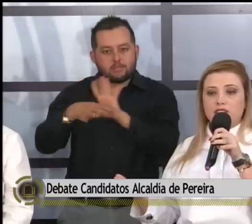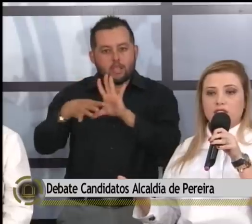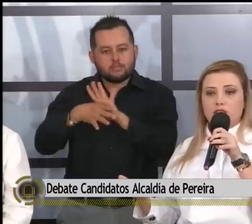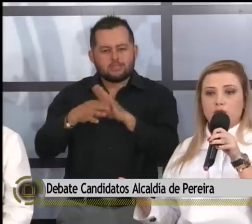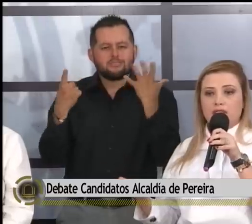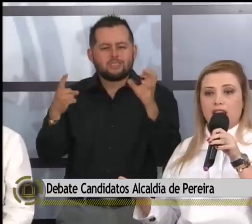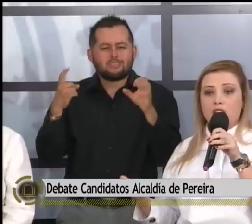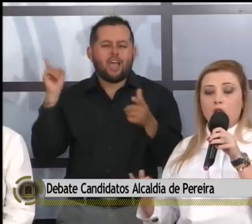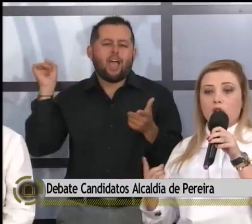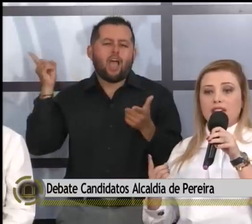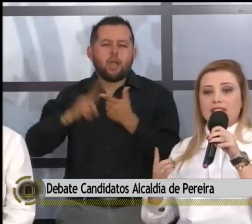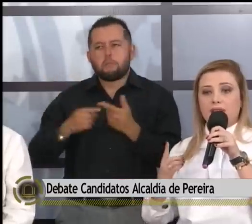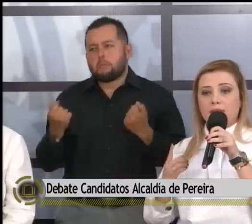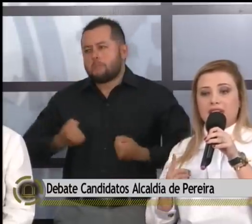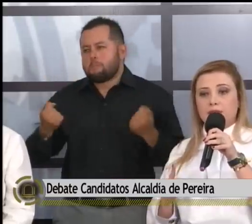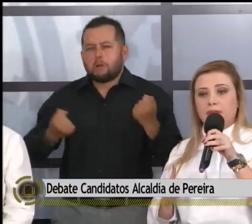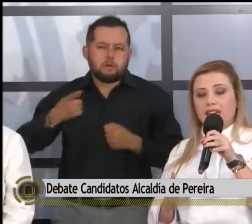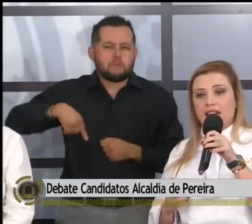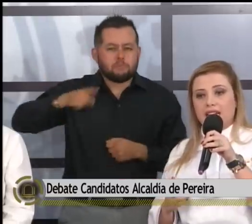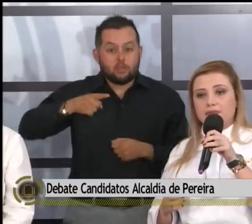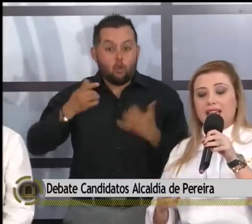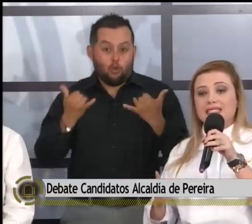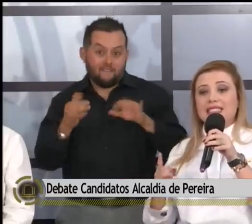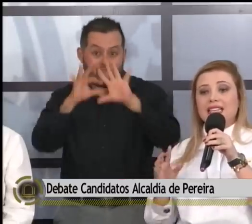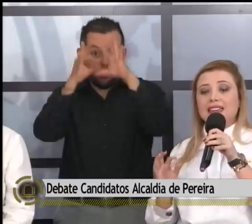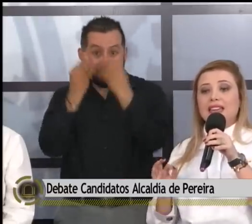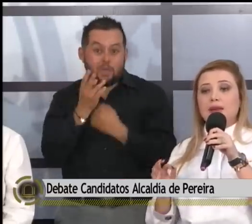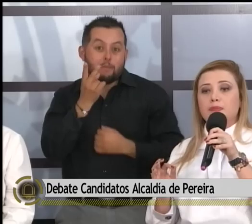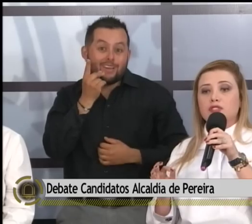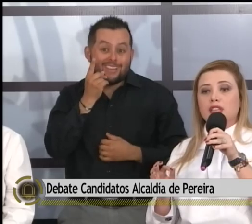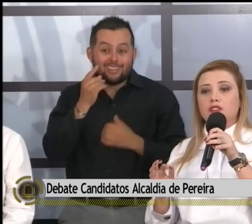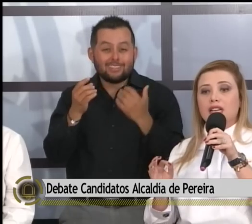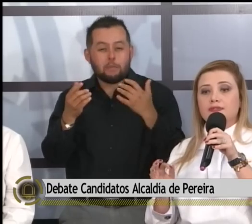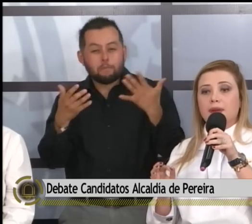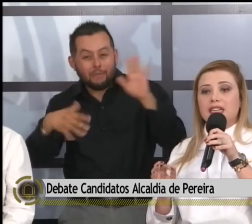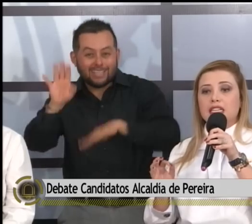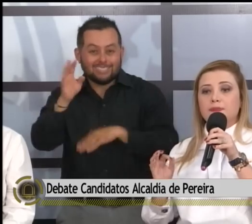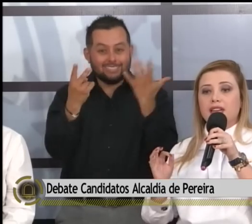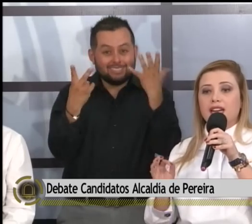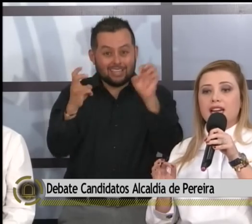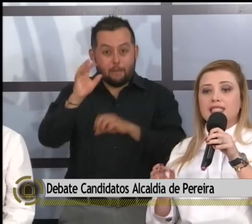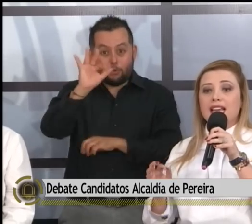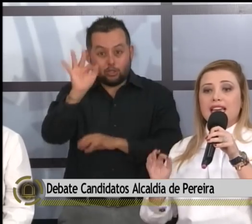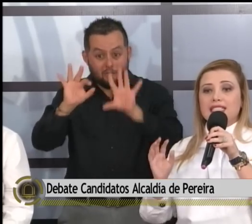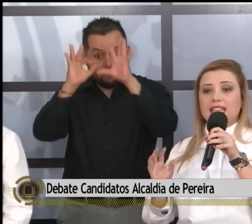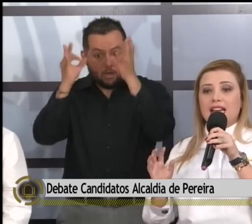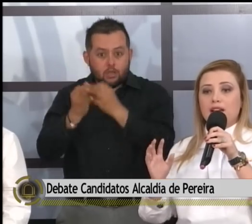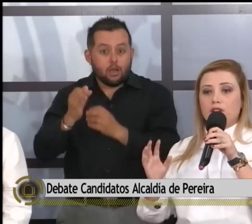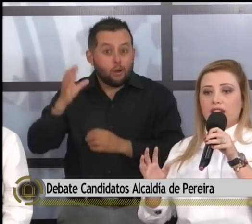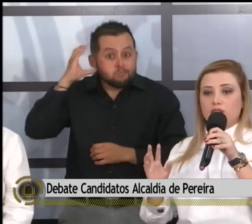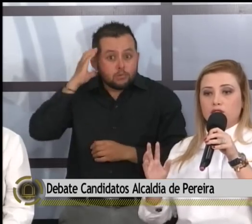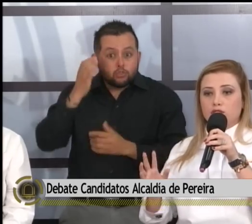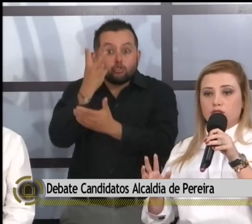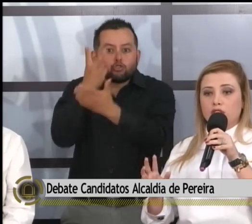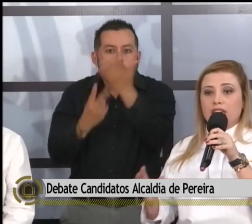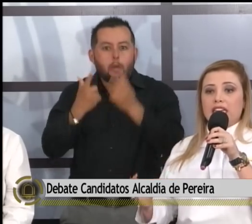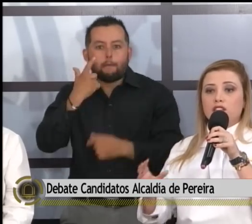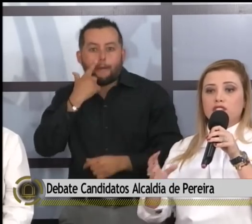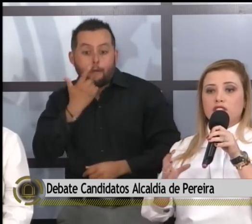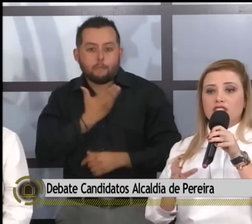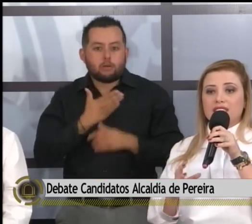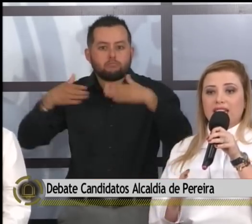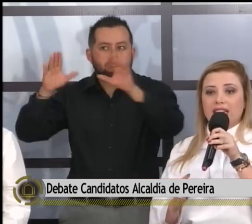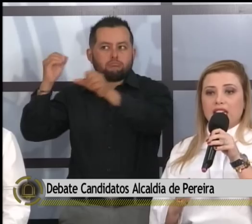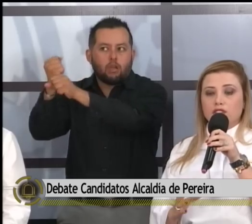60 años de su vida. Hoy las familias pereiranas, más del 70% de las familias pereiranas están laborando los dos, y